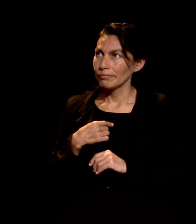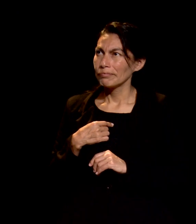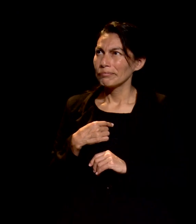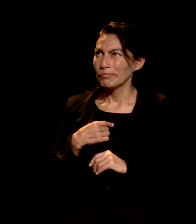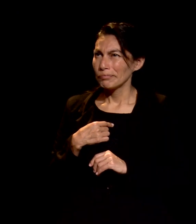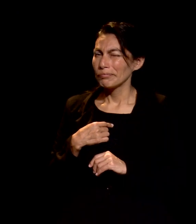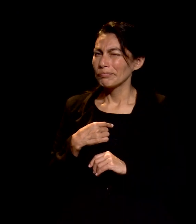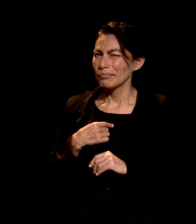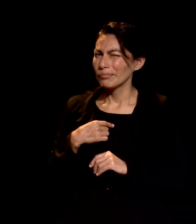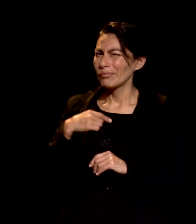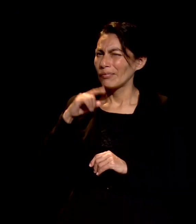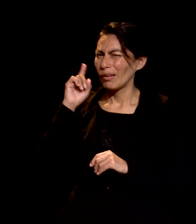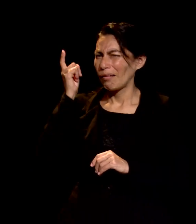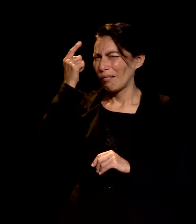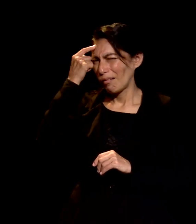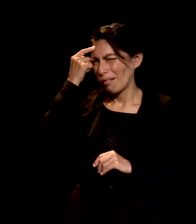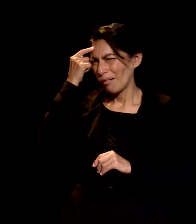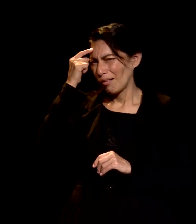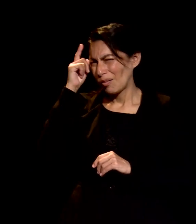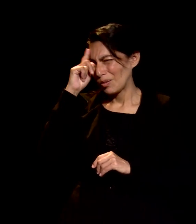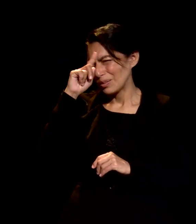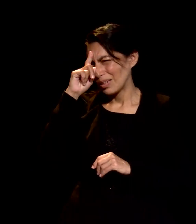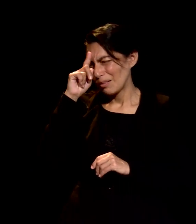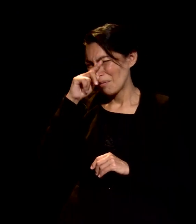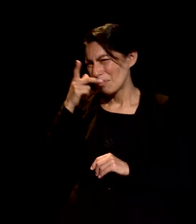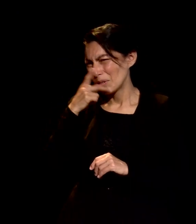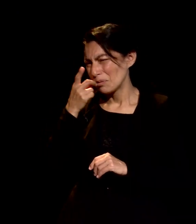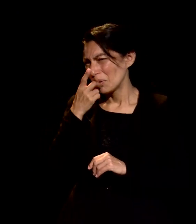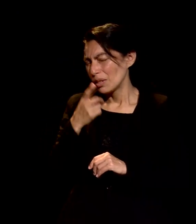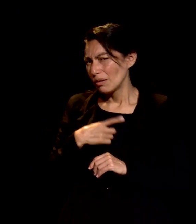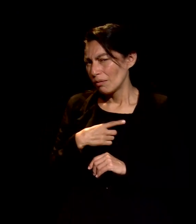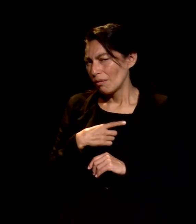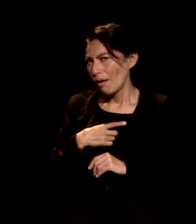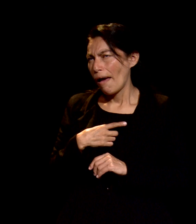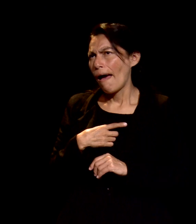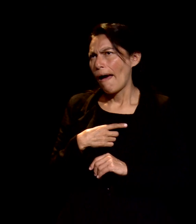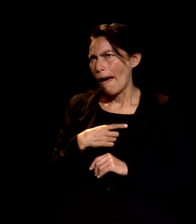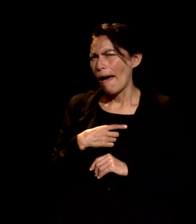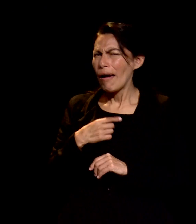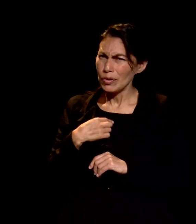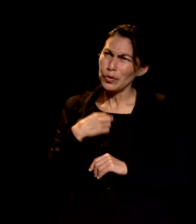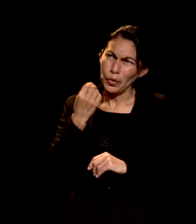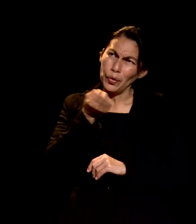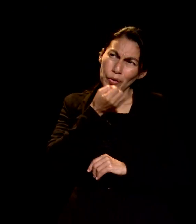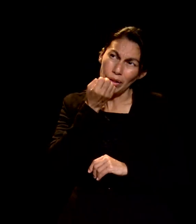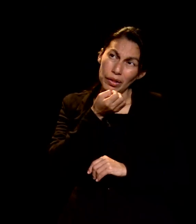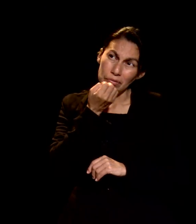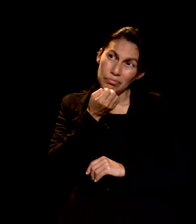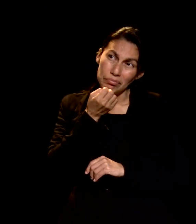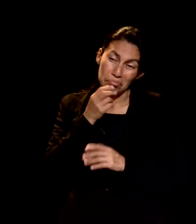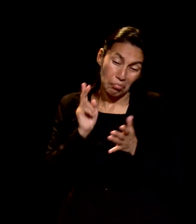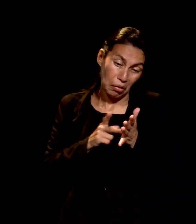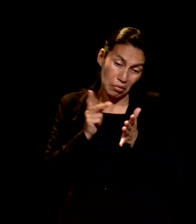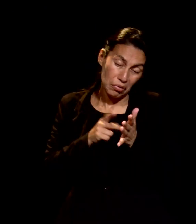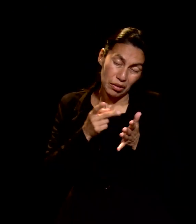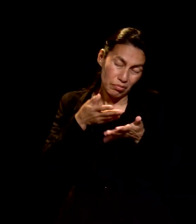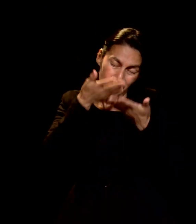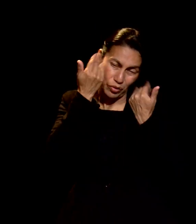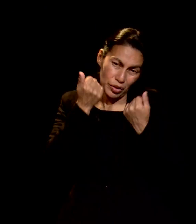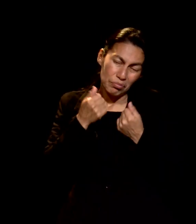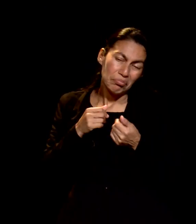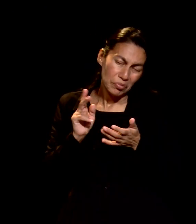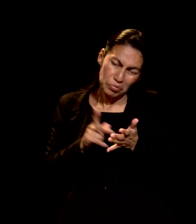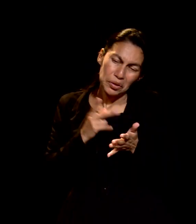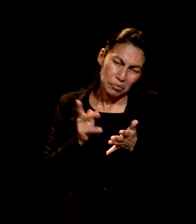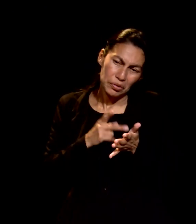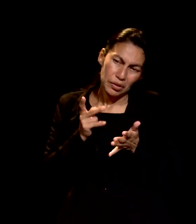orar por el consejo que nos había dado el pastor y sí, oré. No sé cuántas veces, no lo